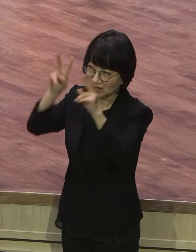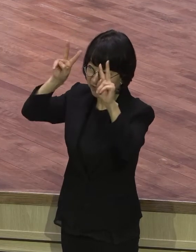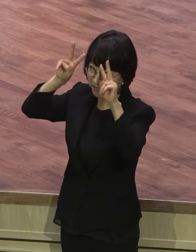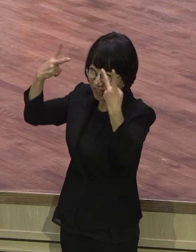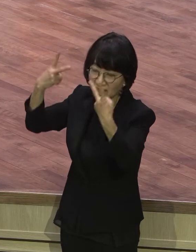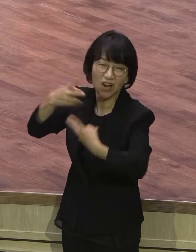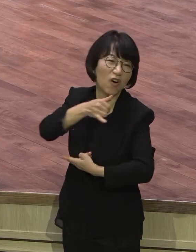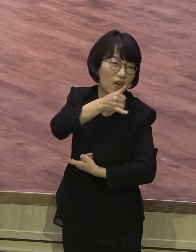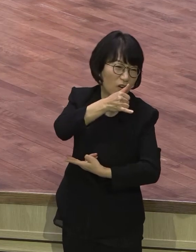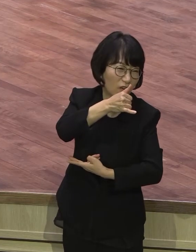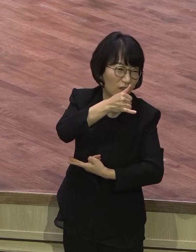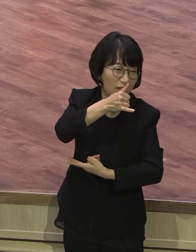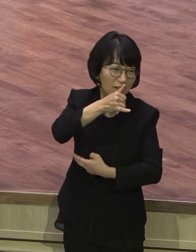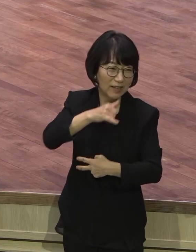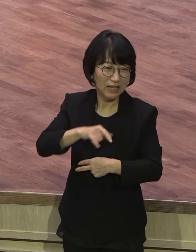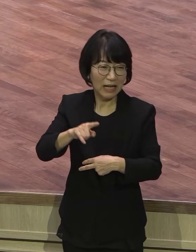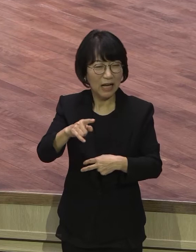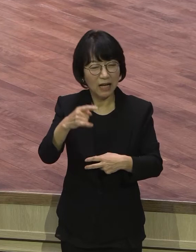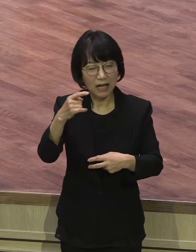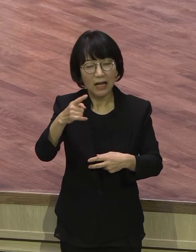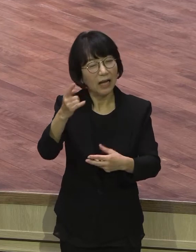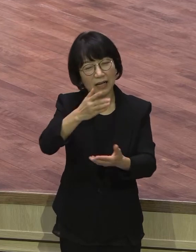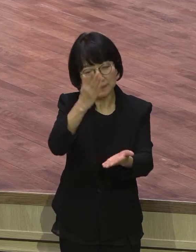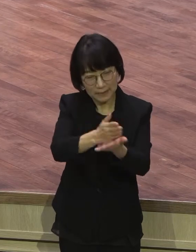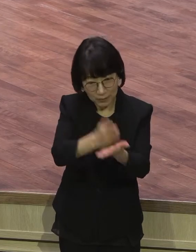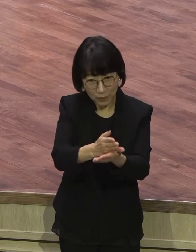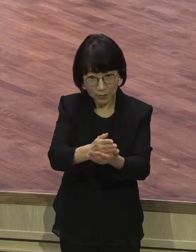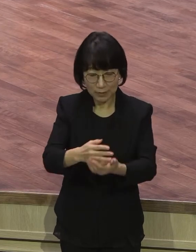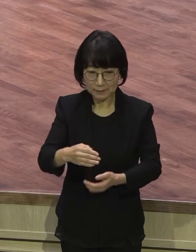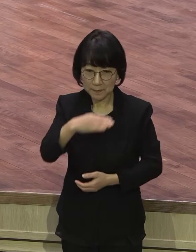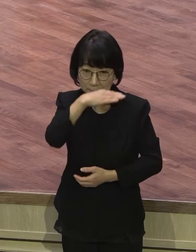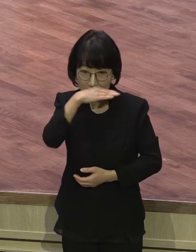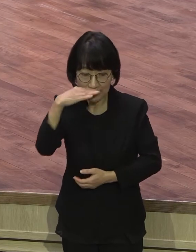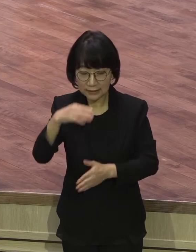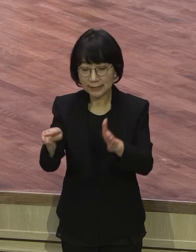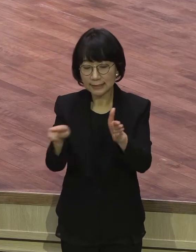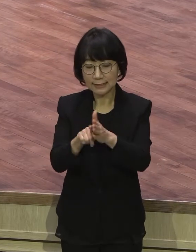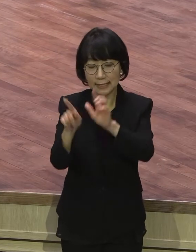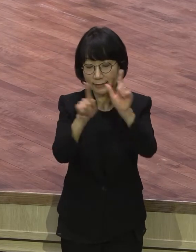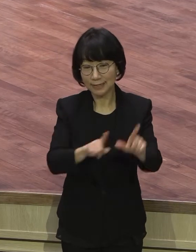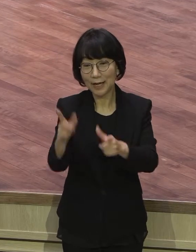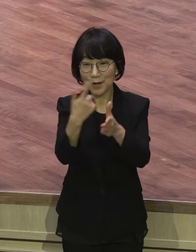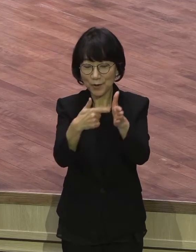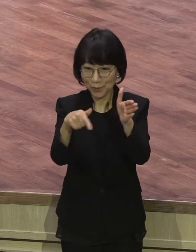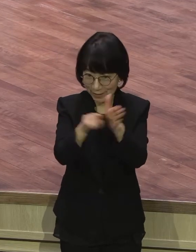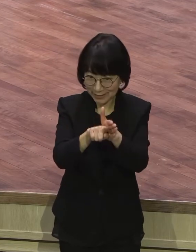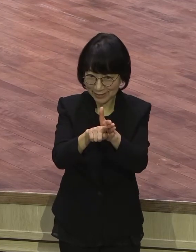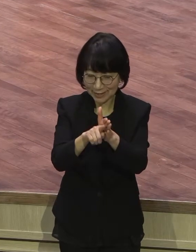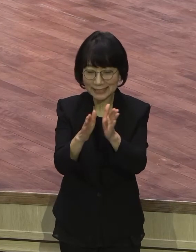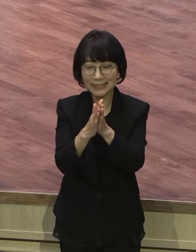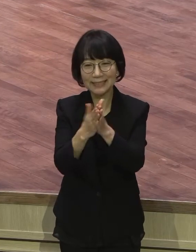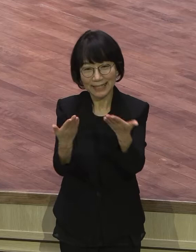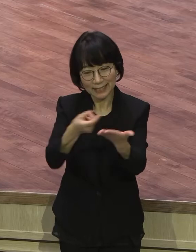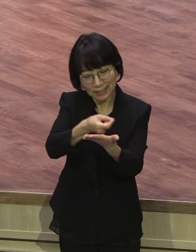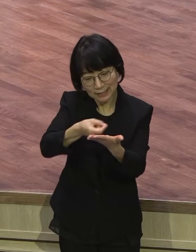빠져있다기에 여기서 벗어나서 올바른 신앙생활을 할 수 있도록 만든 책이.